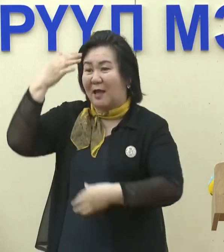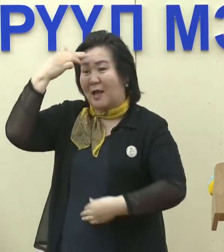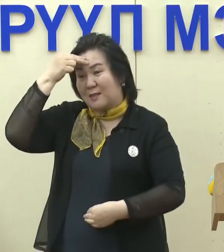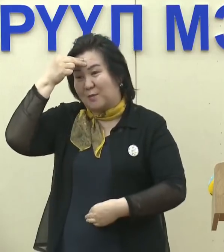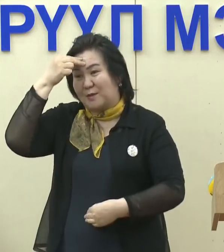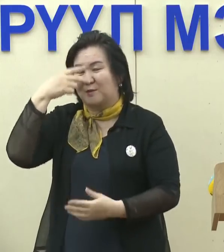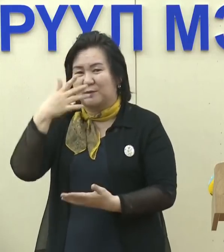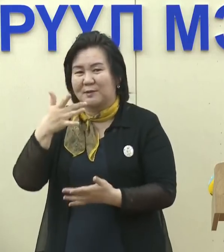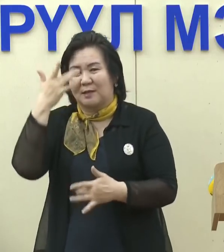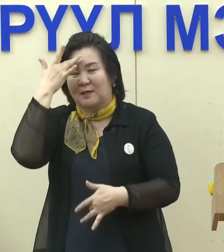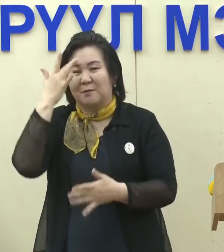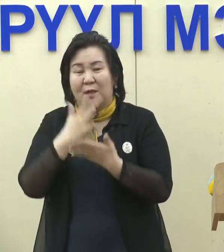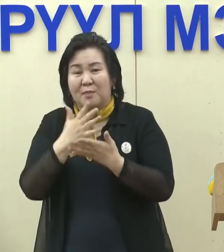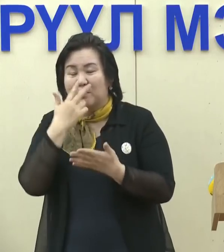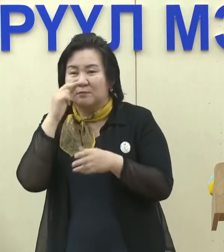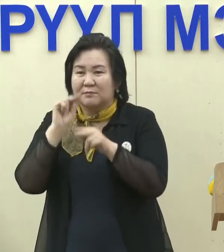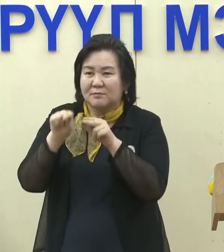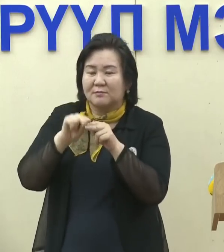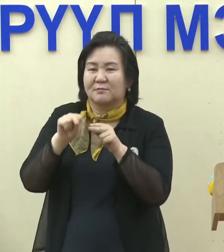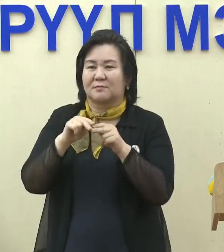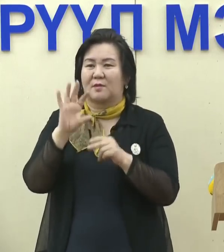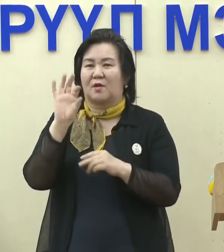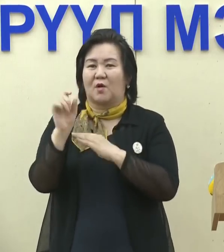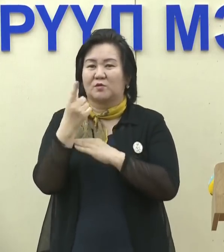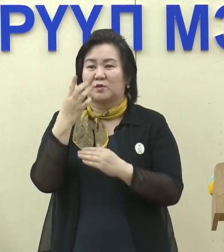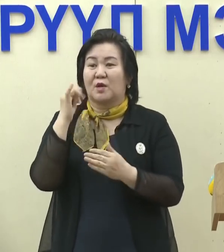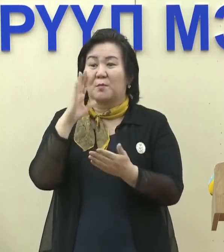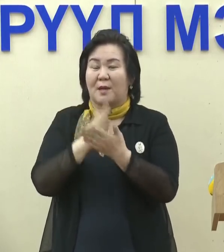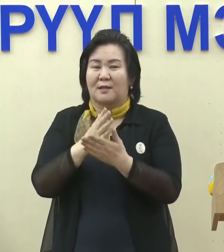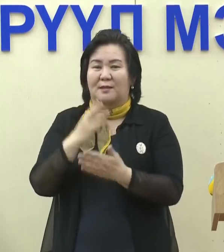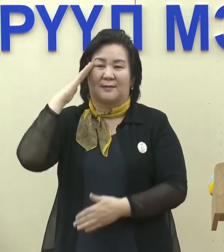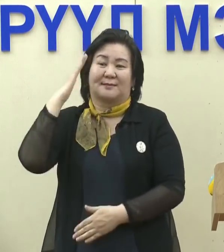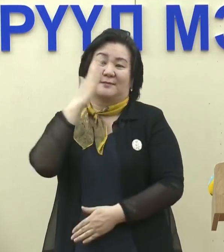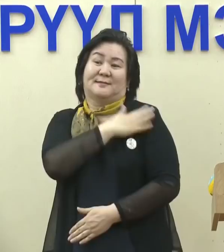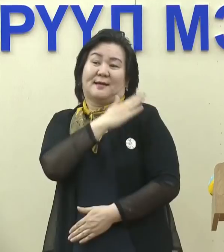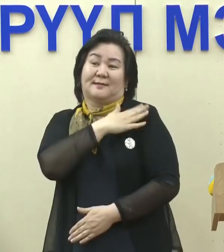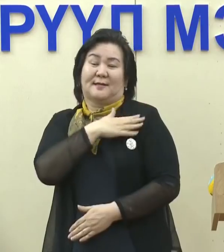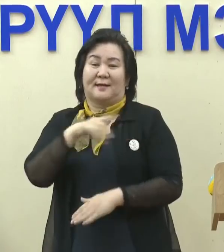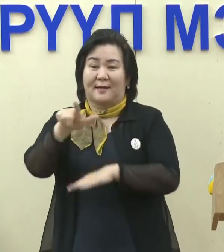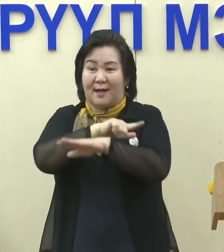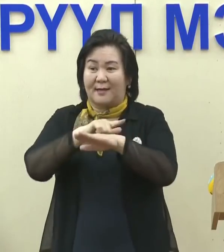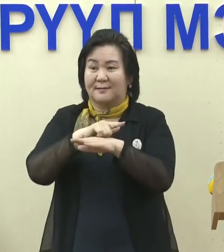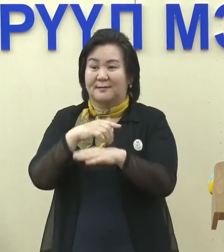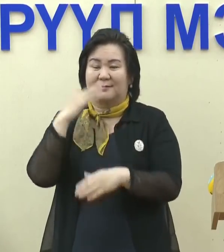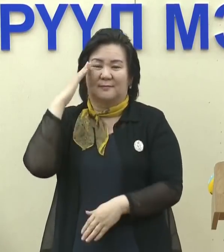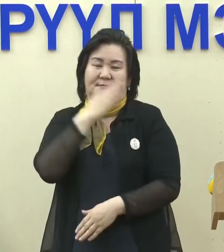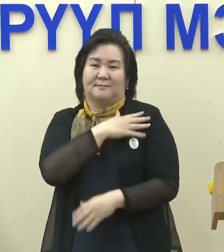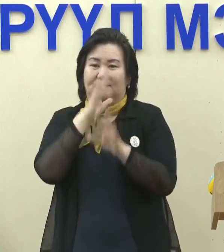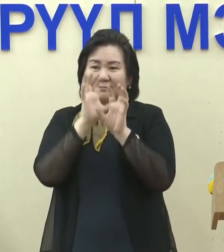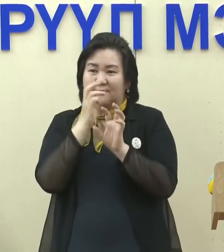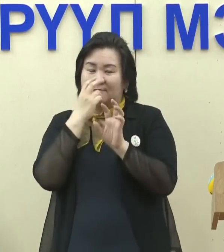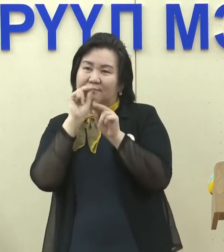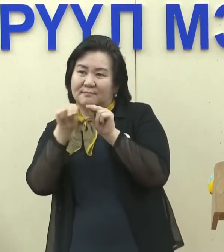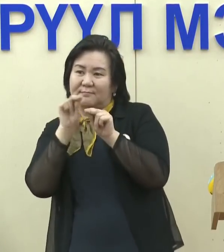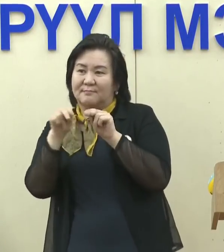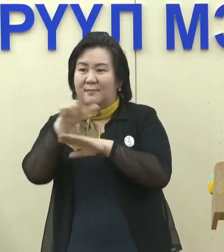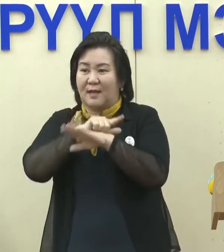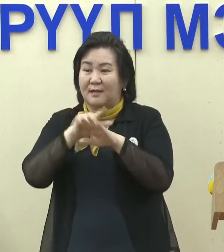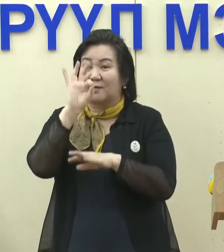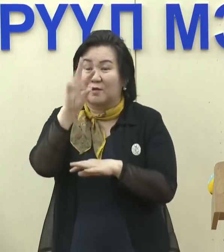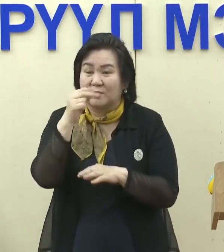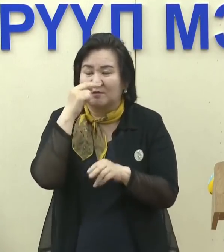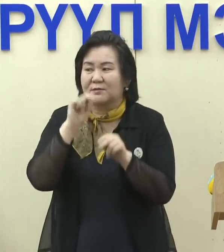хэмжээд ингээд гараад энэ бол онцгой байдлын ерөнхий газар цагдаагийн газрын хяналтанд машинуудаа суугаад ингээд газар дээрээ очиж